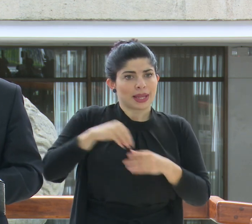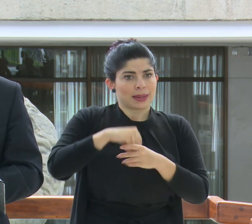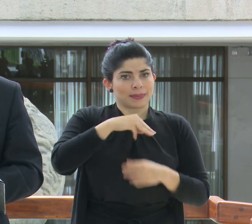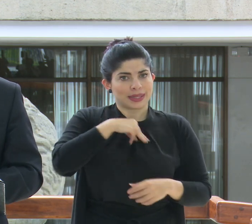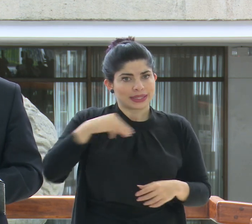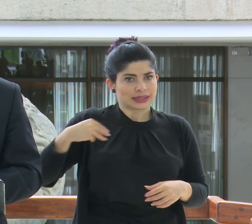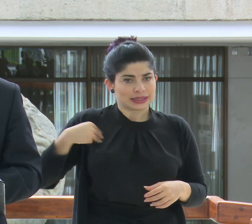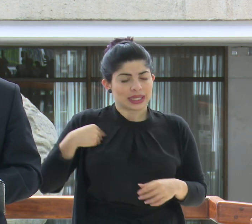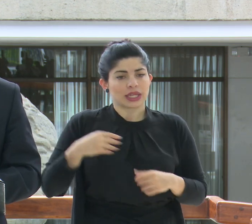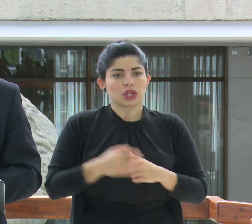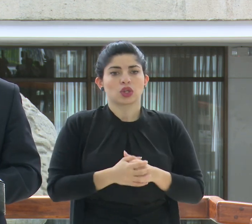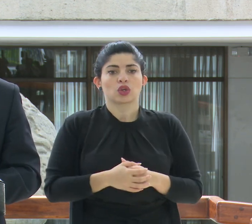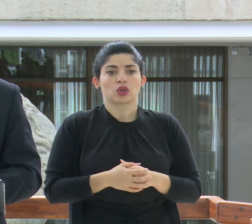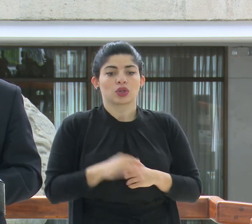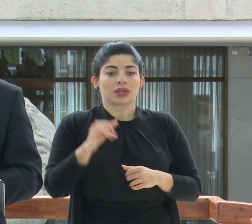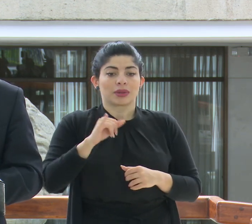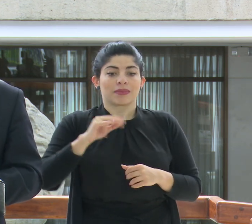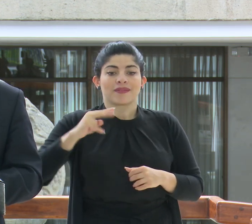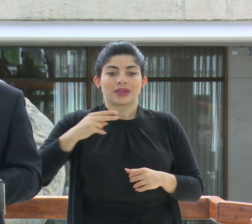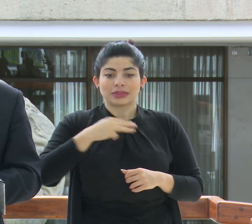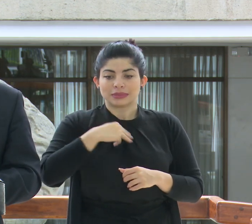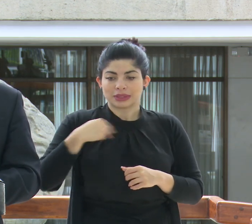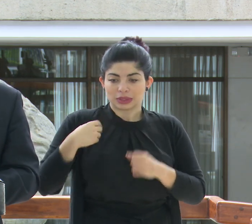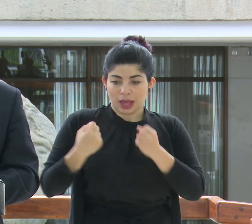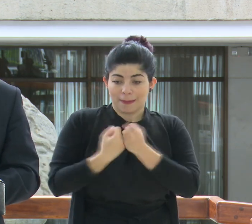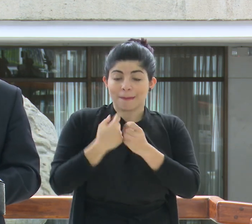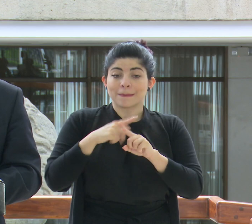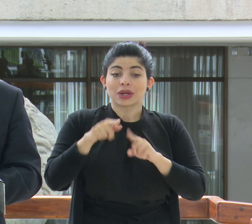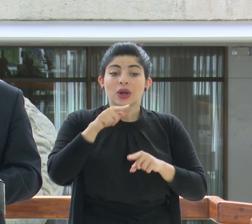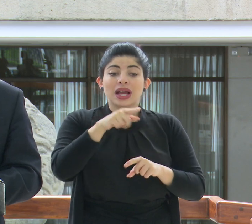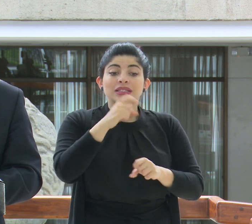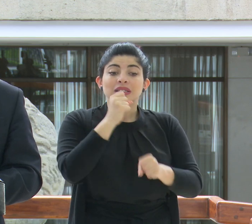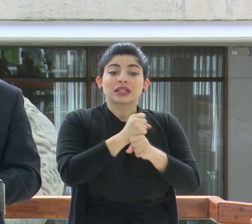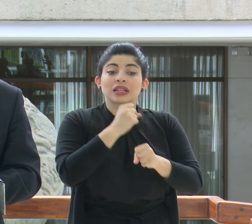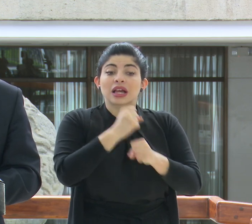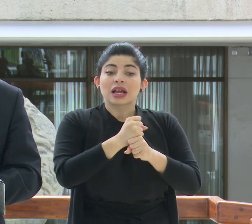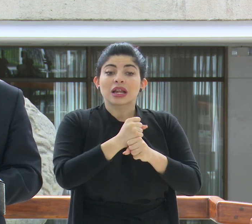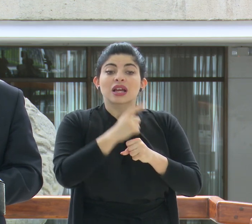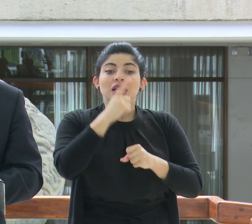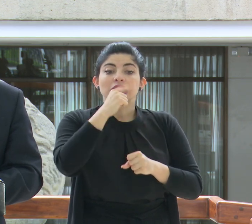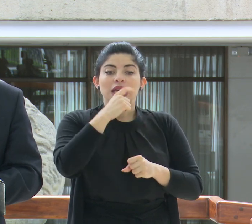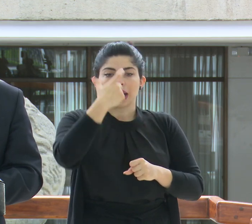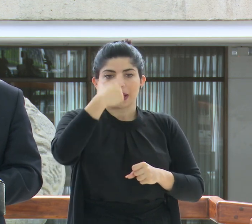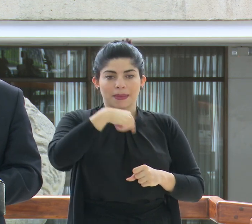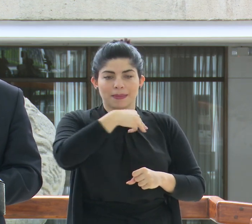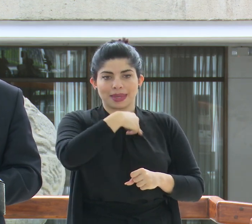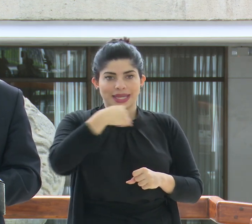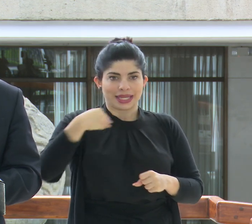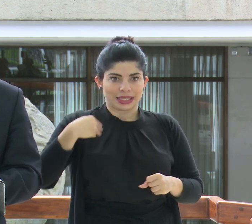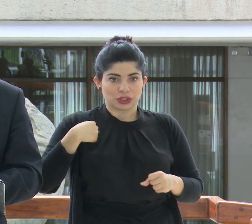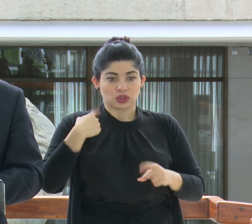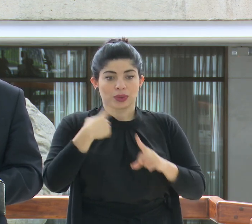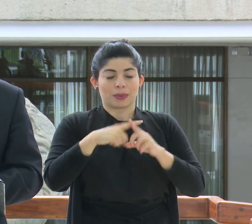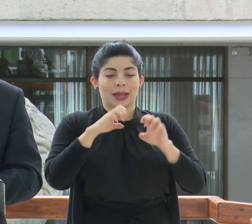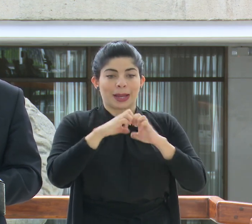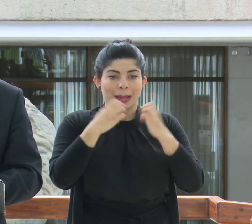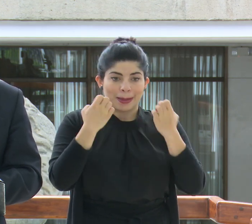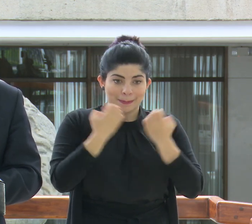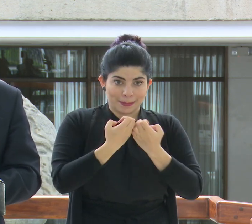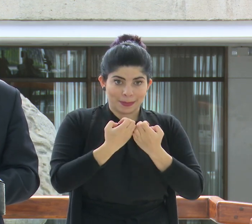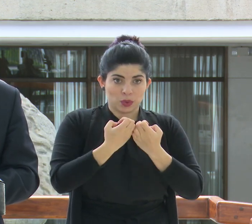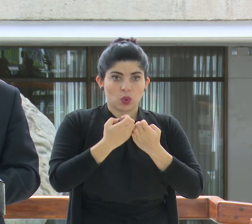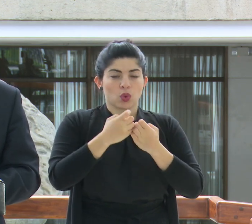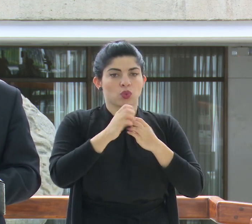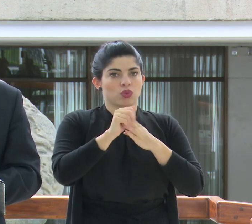incluyendo un cargo de viceministro, pero eso va a ser una tarea que el ministro, con el equipo que